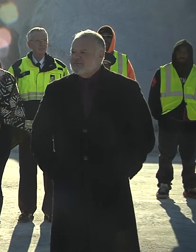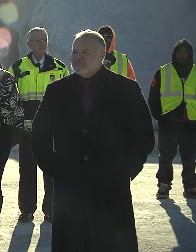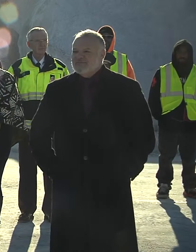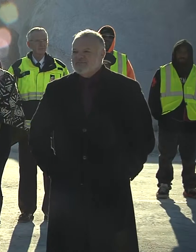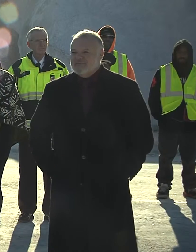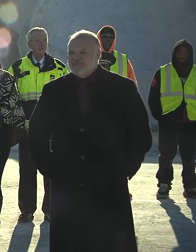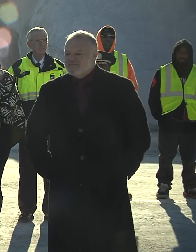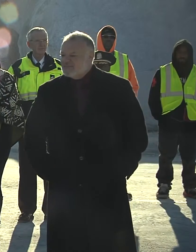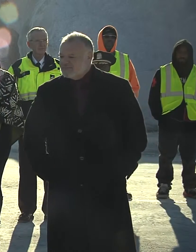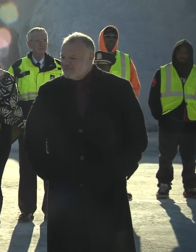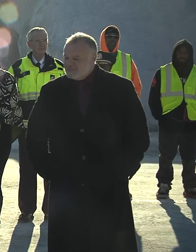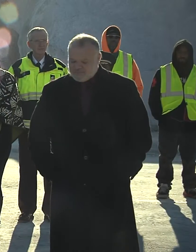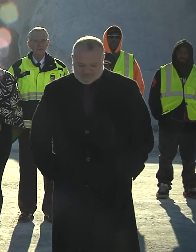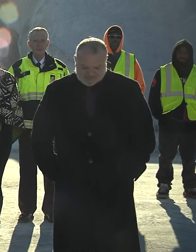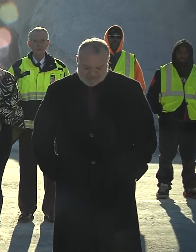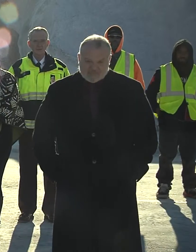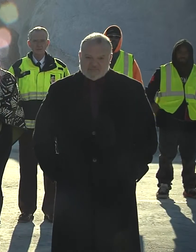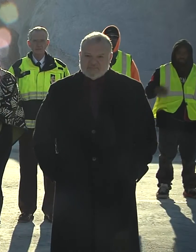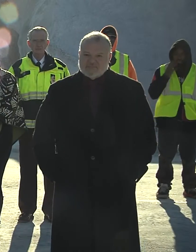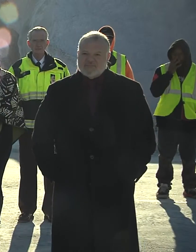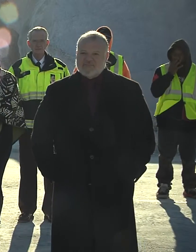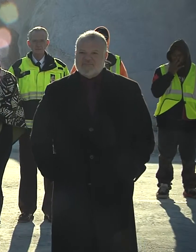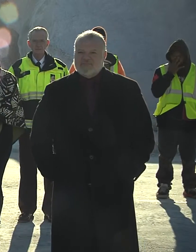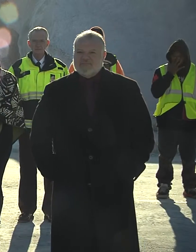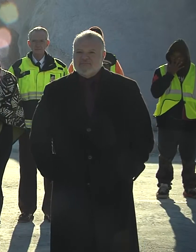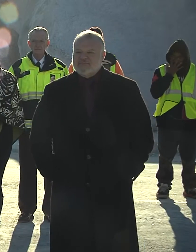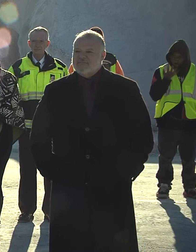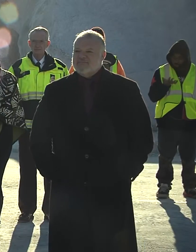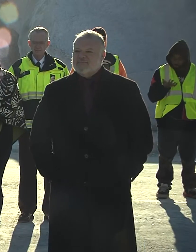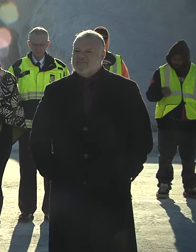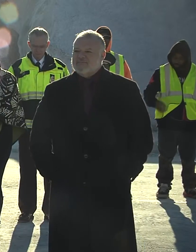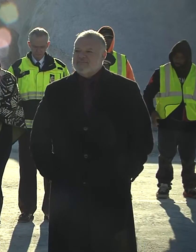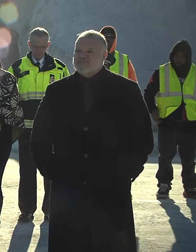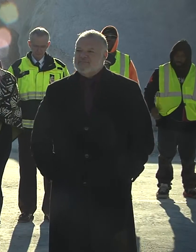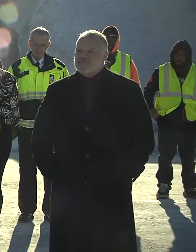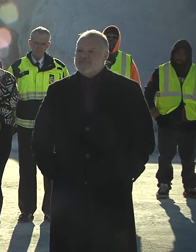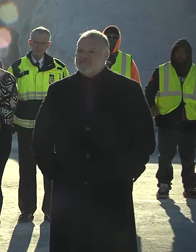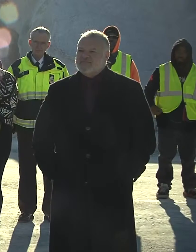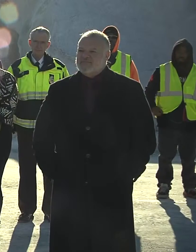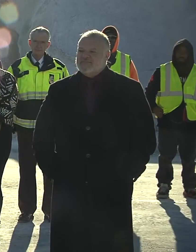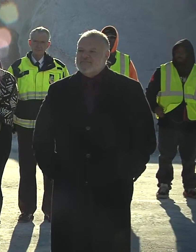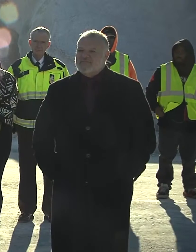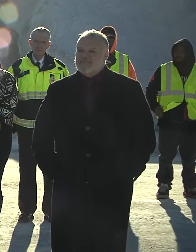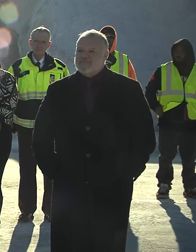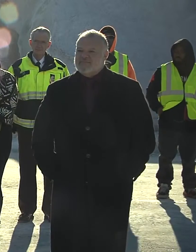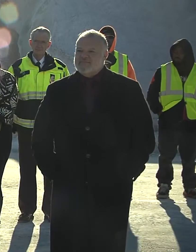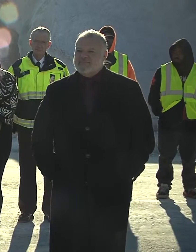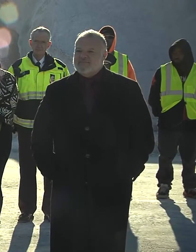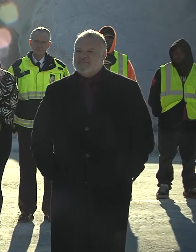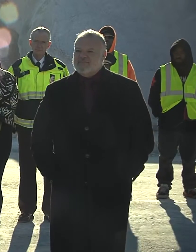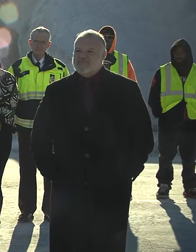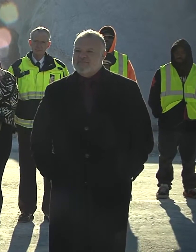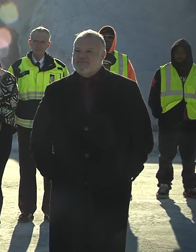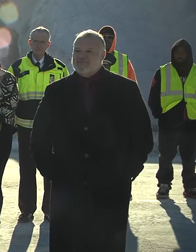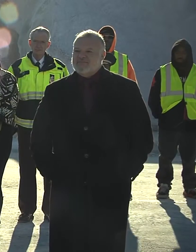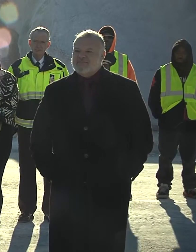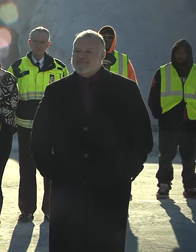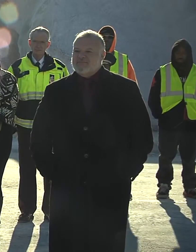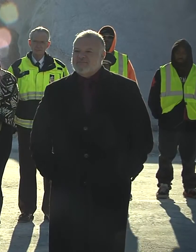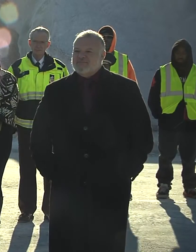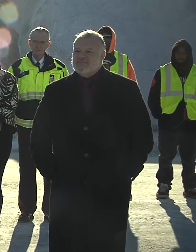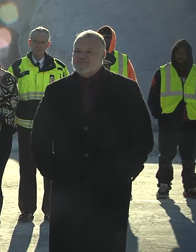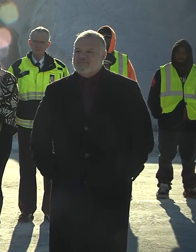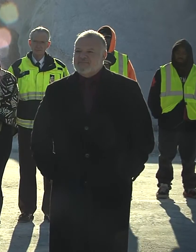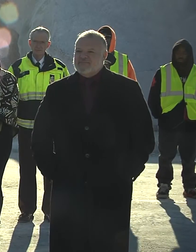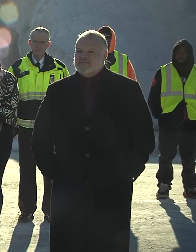fuerte, contamos con la capacidad de poner en la carretera más de 800 unidades.